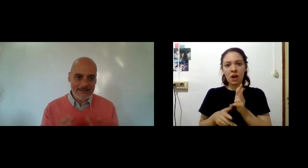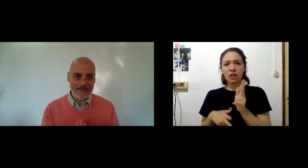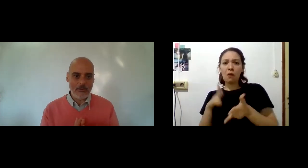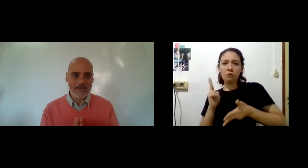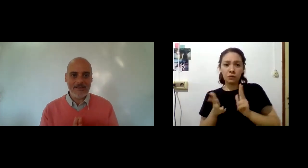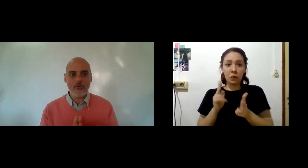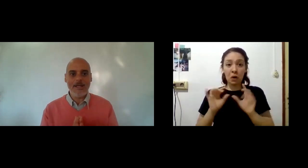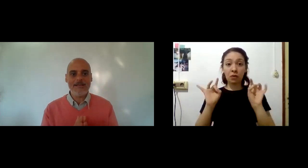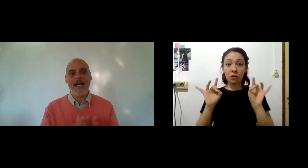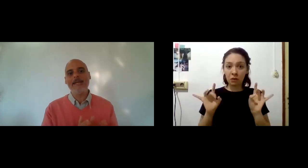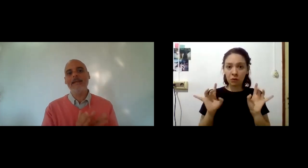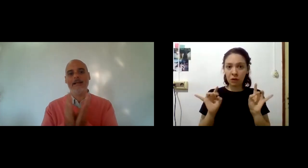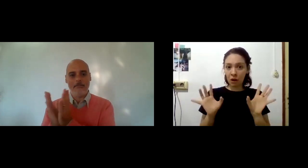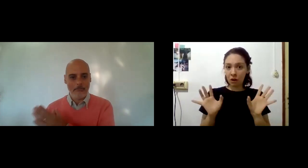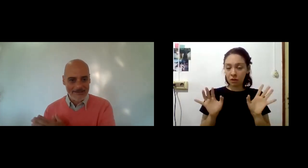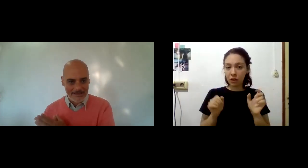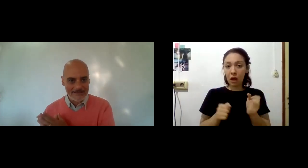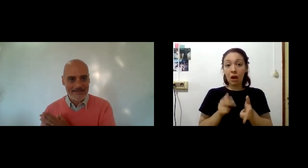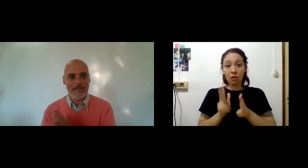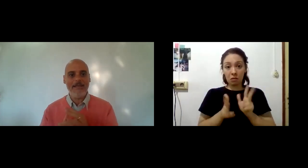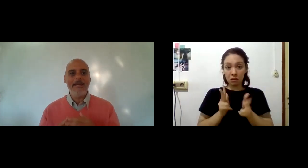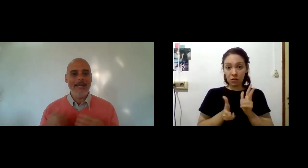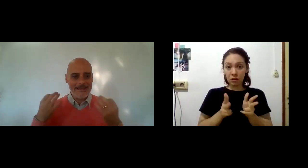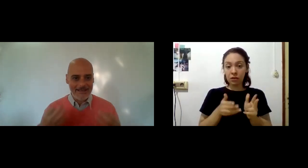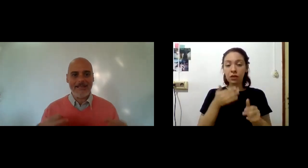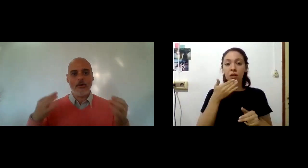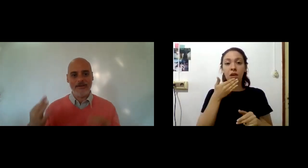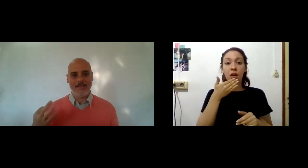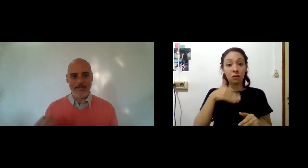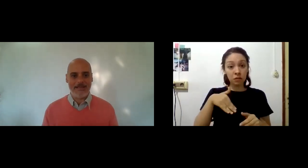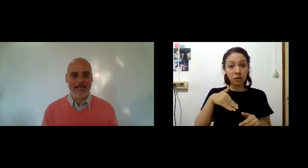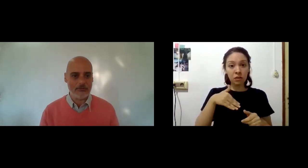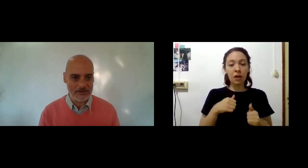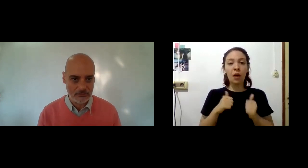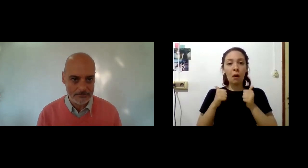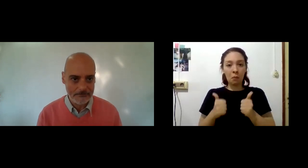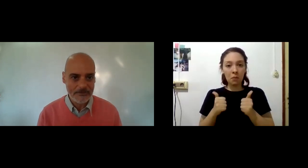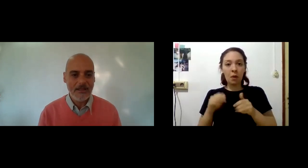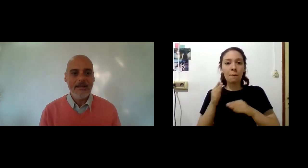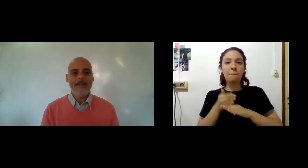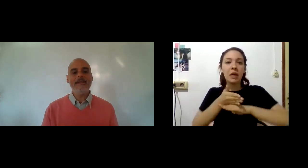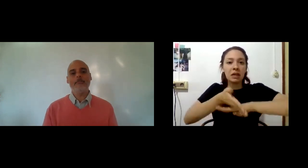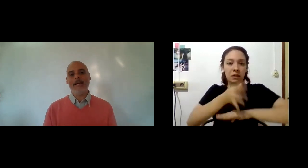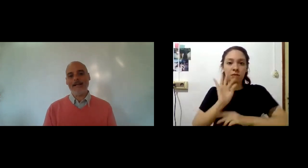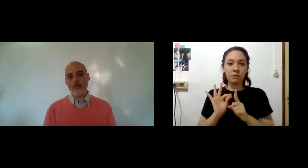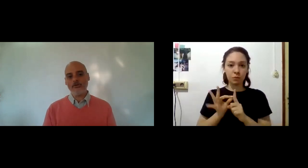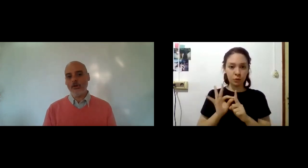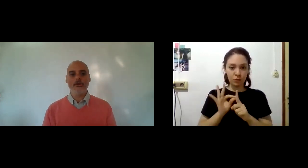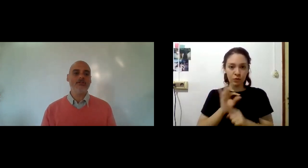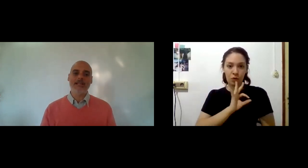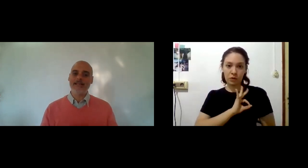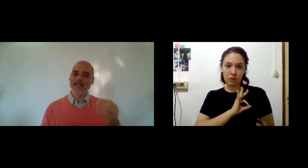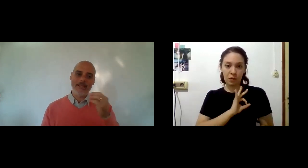medianamente alta de lengua de señas uruguaya, ahí pasan el examen e ingresan oficialmente a la TUILSU. Y para el caso de